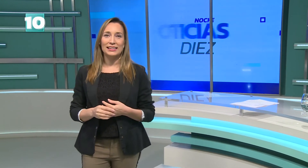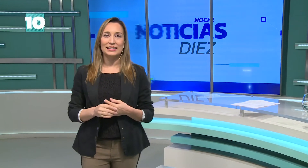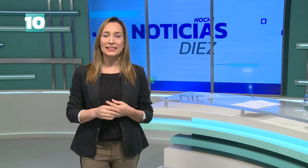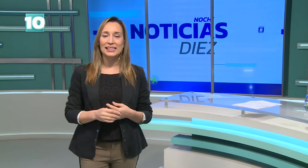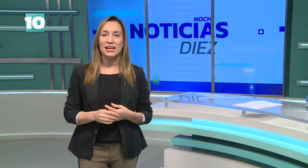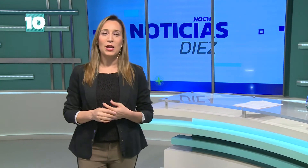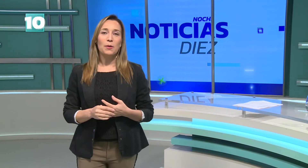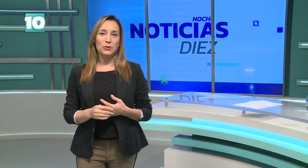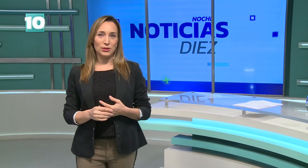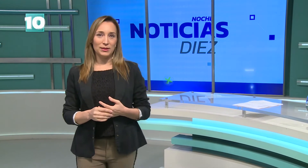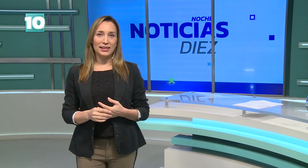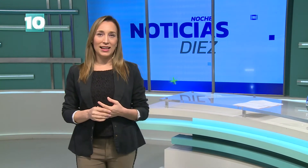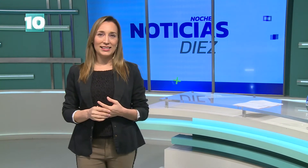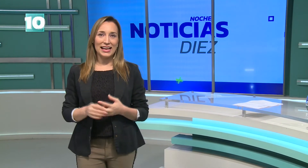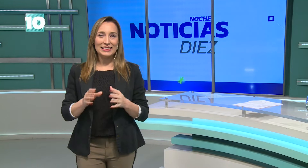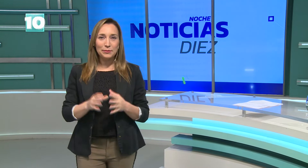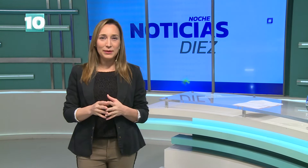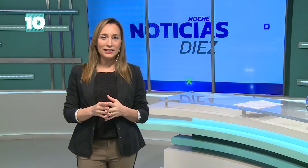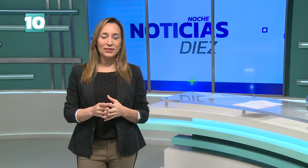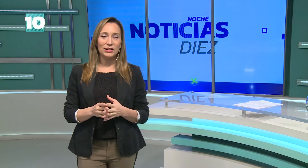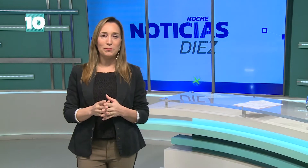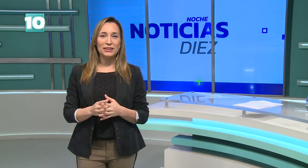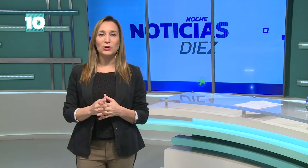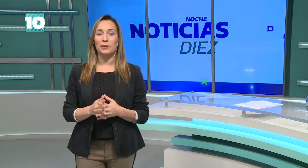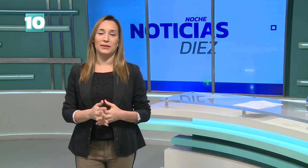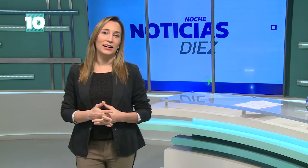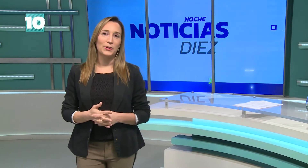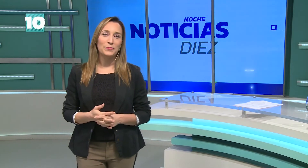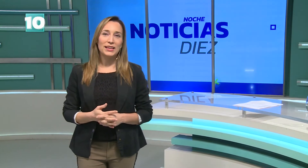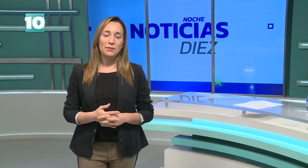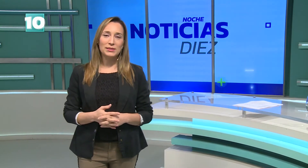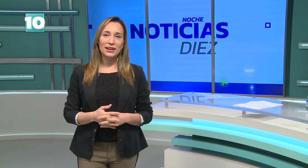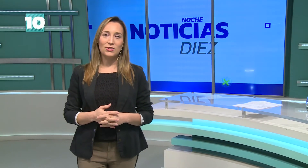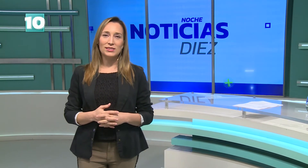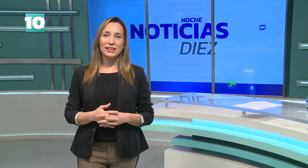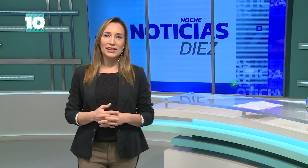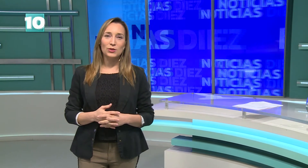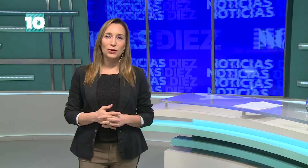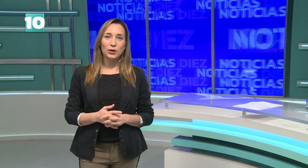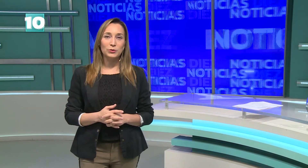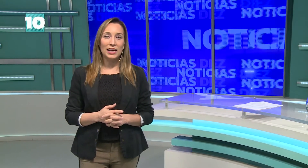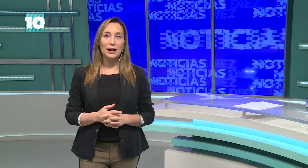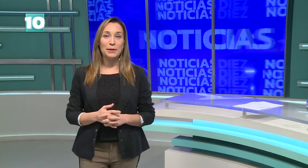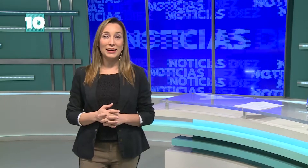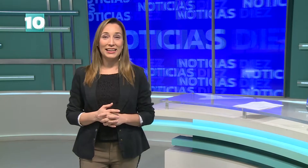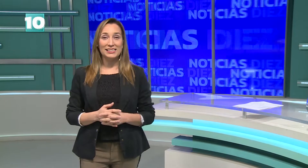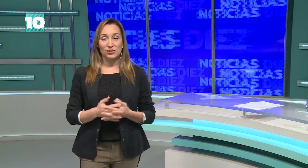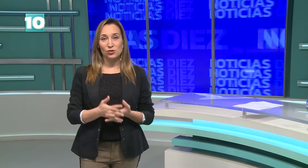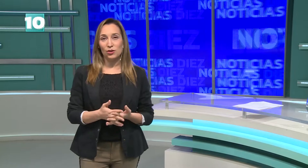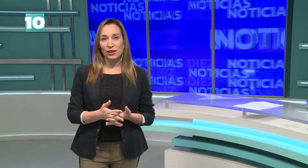distintas posibilidades. También con el parto respetado. Vamos a conocer el caso de una mamá que es sorda.